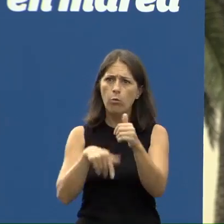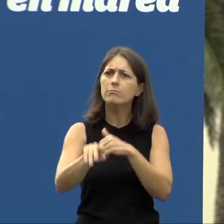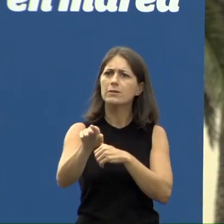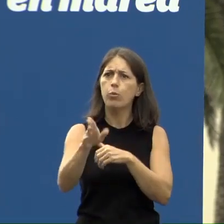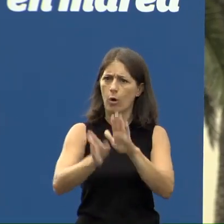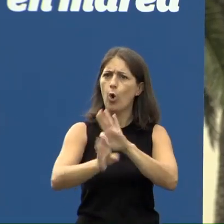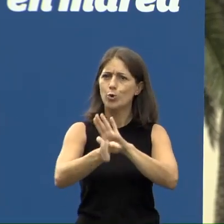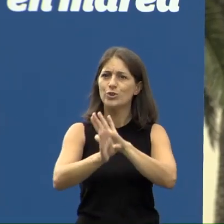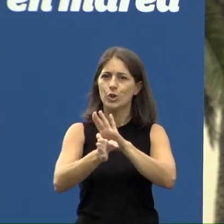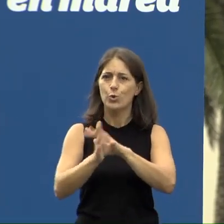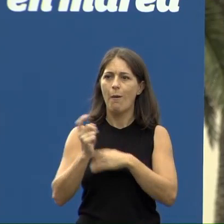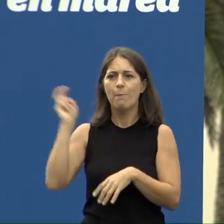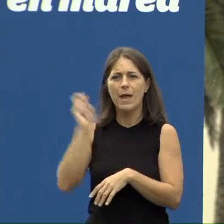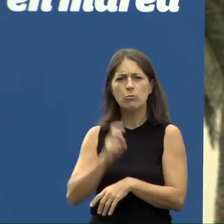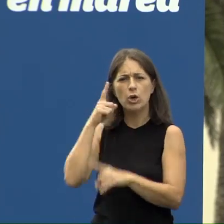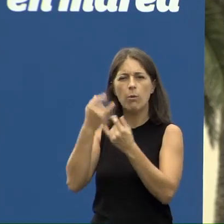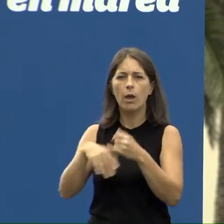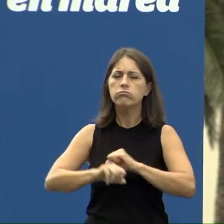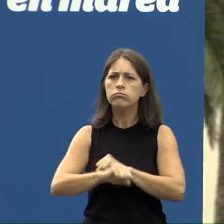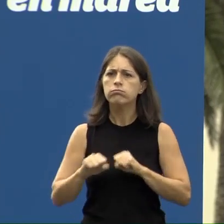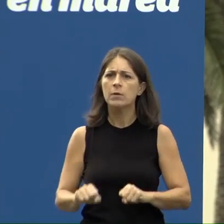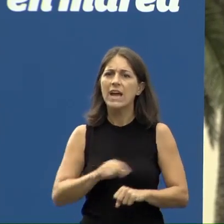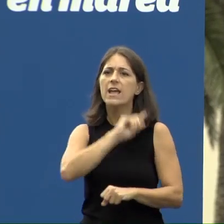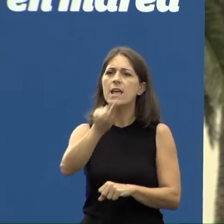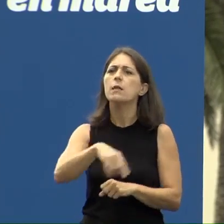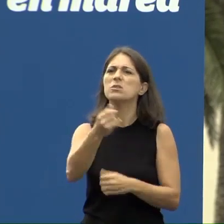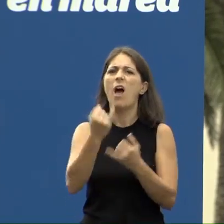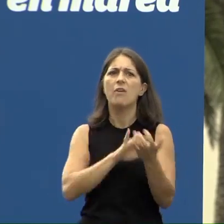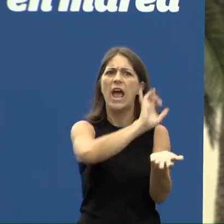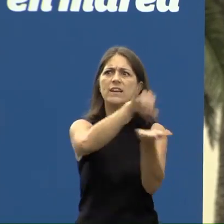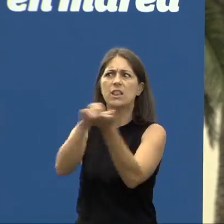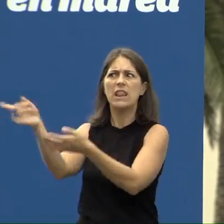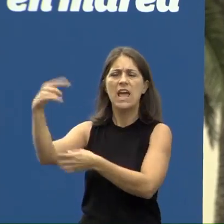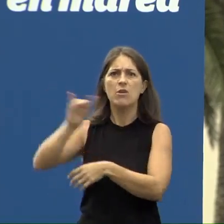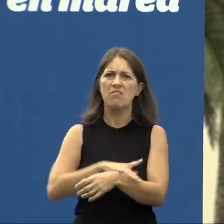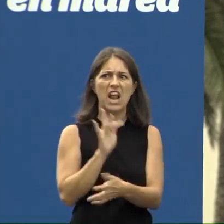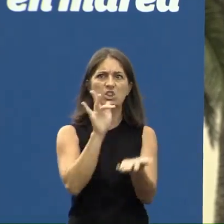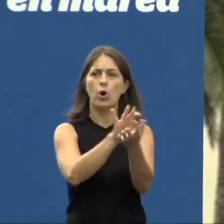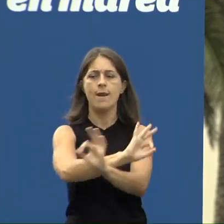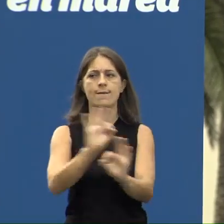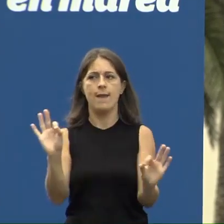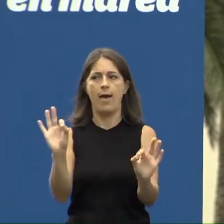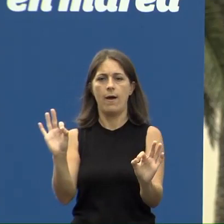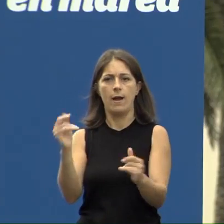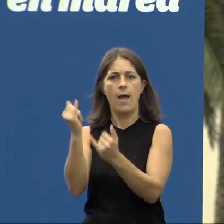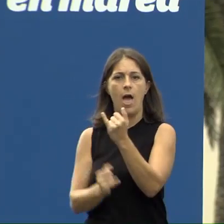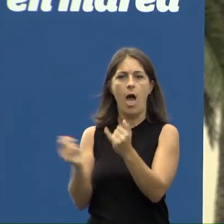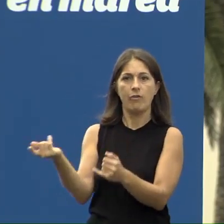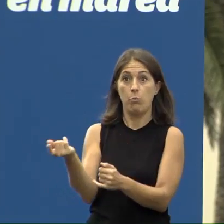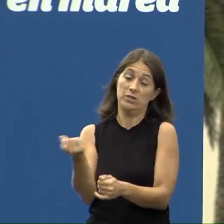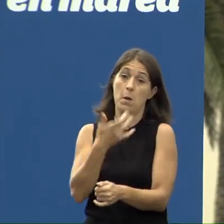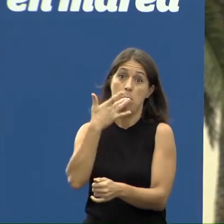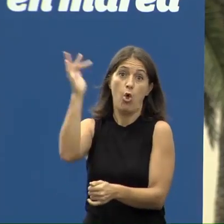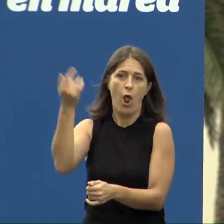Imos chegar aquí para quedarnos e para que non volvan tocar as institucións eses corruptos amigos de Marcial